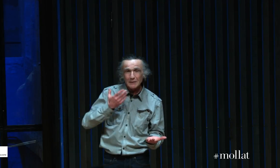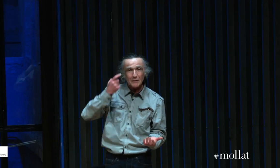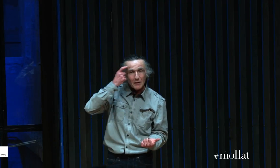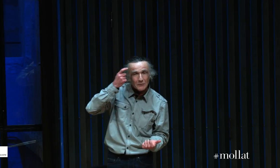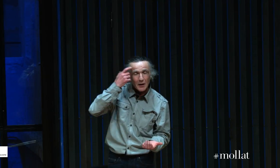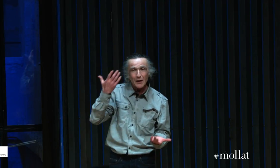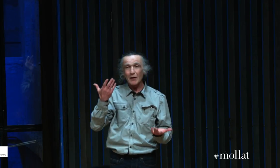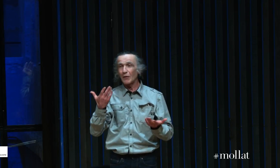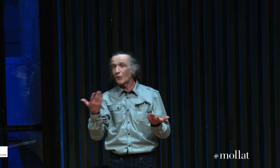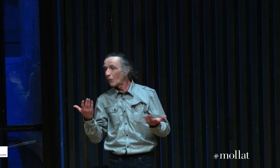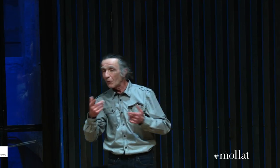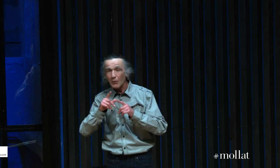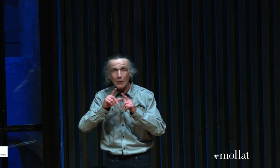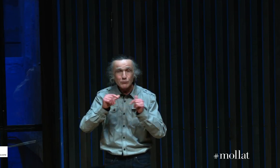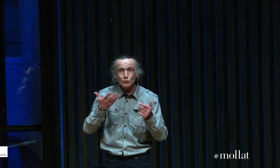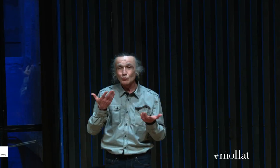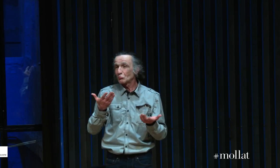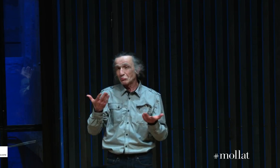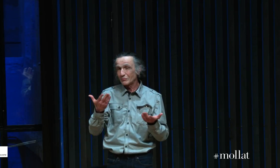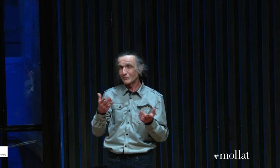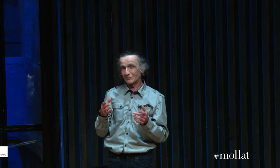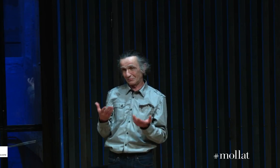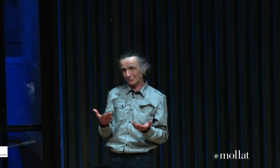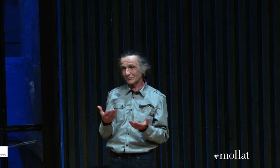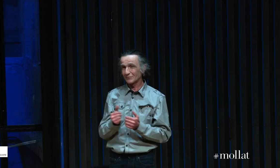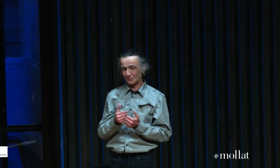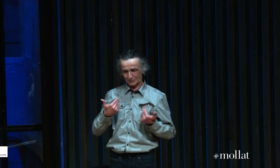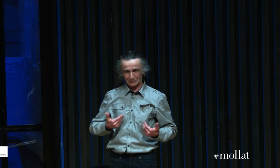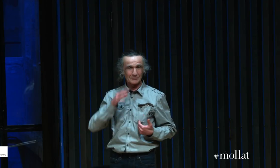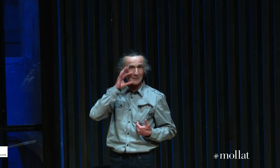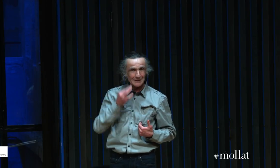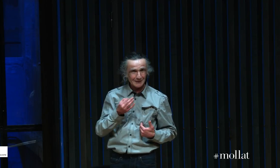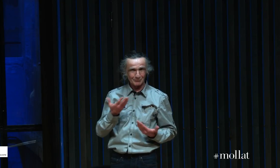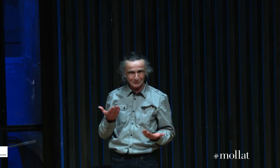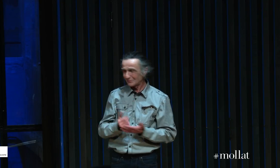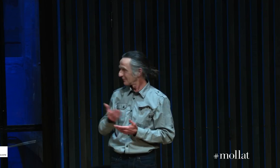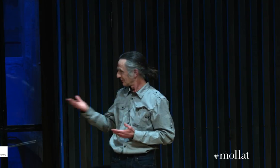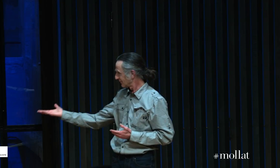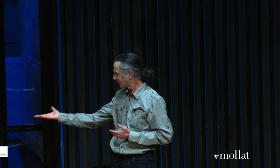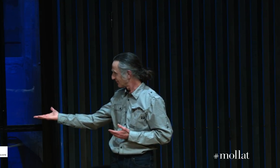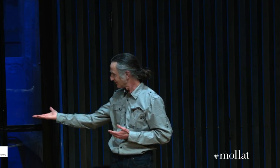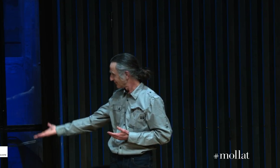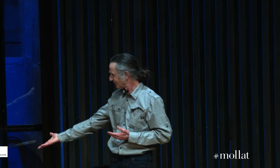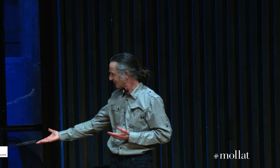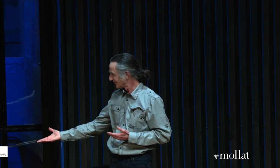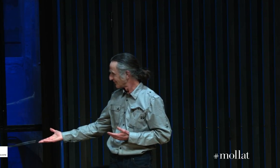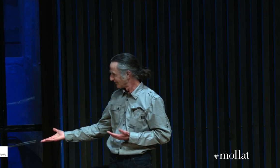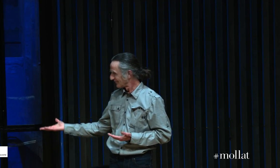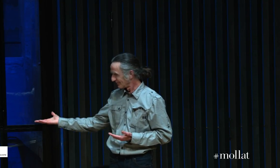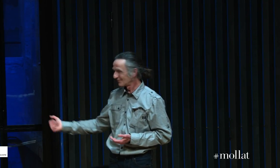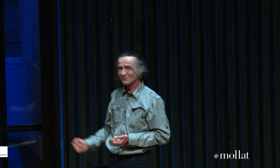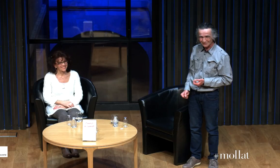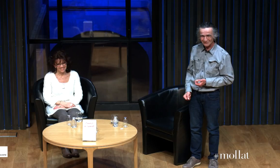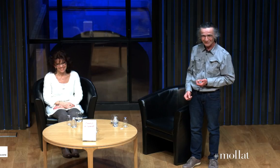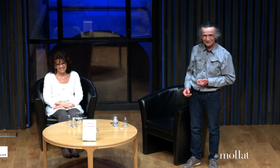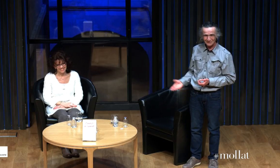Ça peut être quelque chose de physique, ça peut être avoir attrait à notre caractère. Et donc moi, c'est ce signe, voilà, Patrick Bellissen.